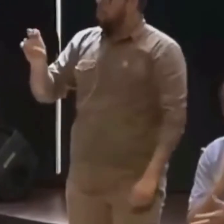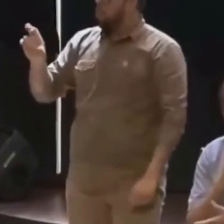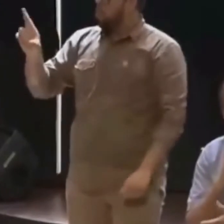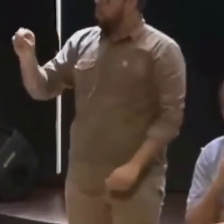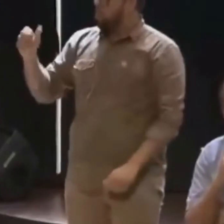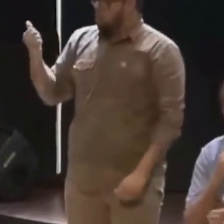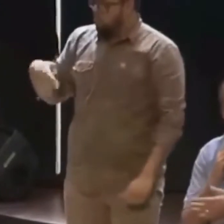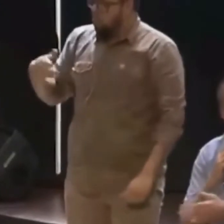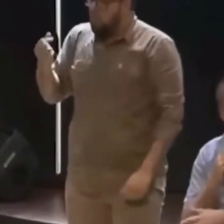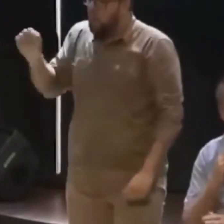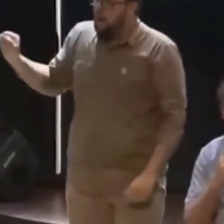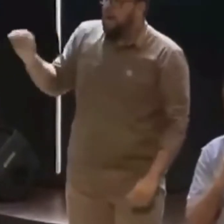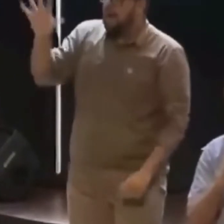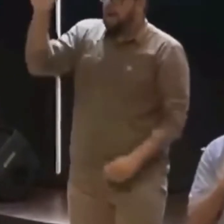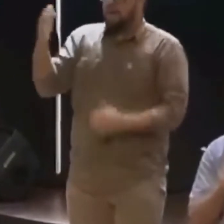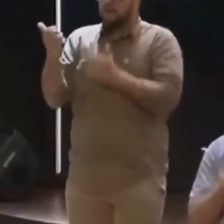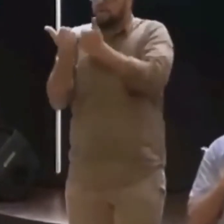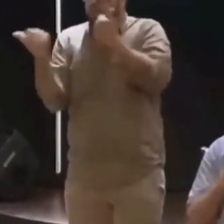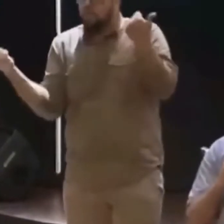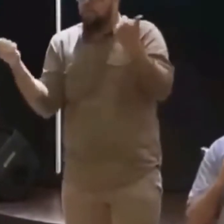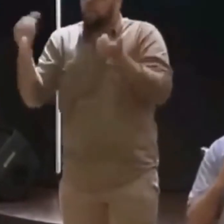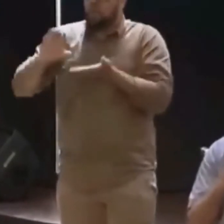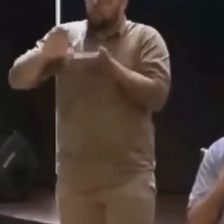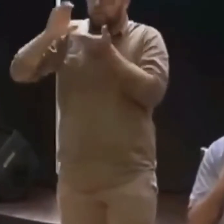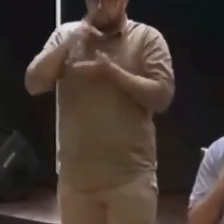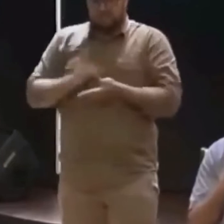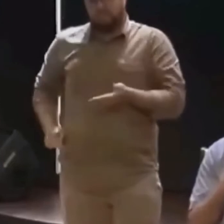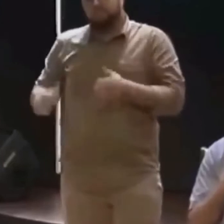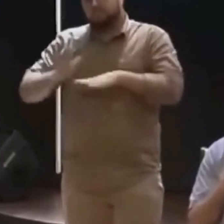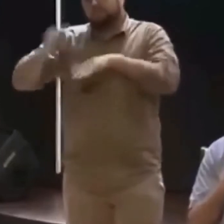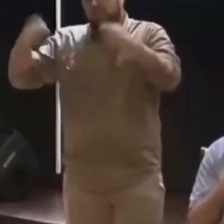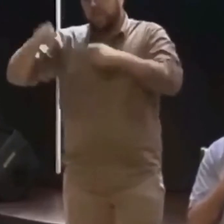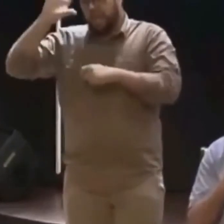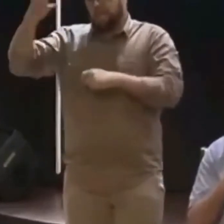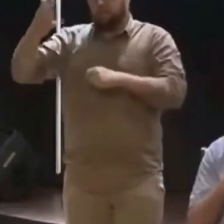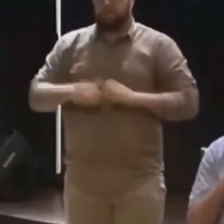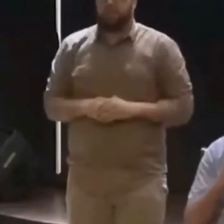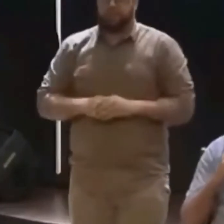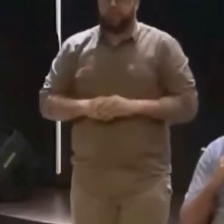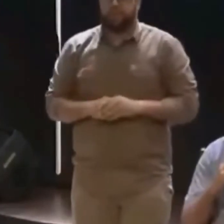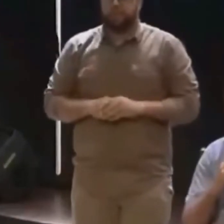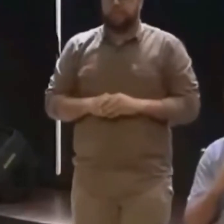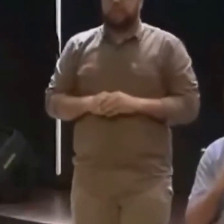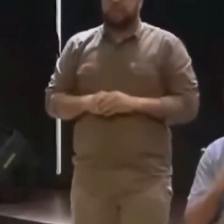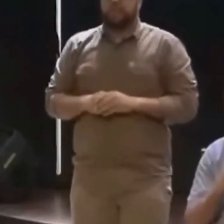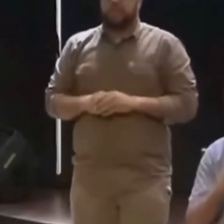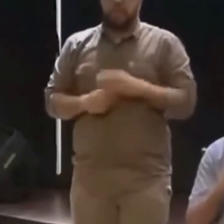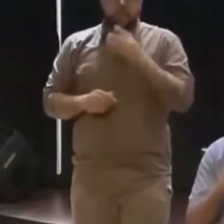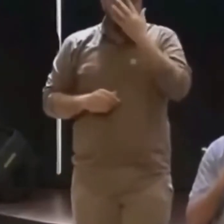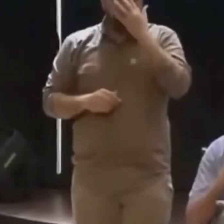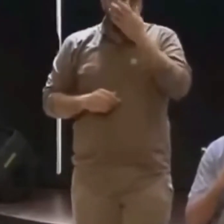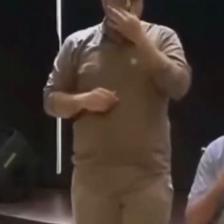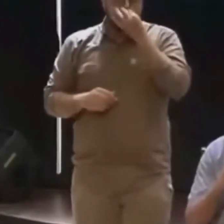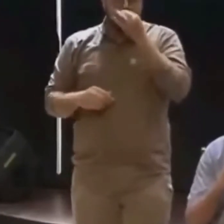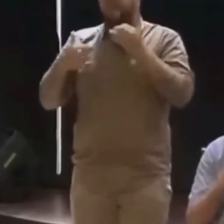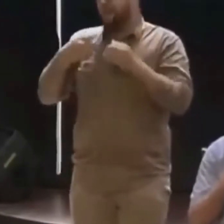a diretoria, os seus conselheiros, o seu presidente poderia resolver. É complexo, eu tenho a resposta, sei o que estou